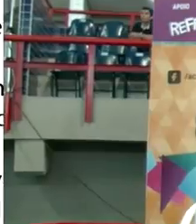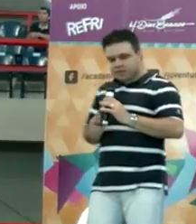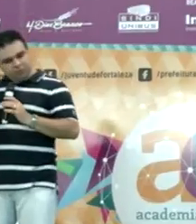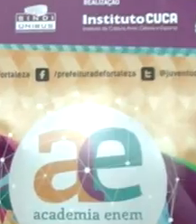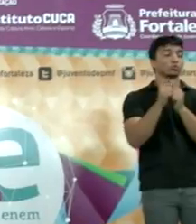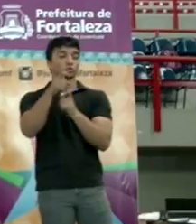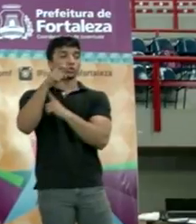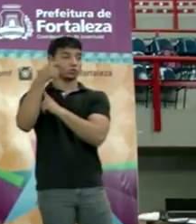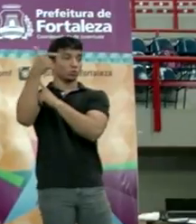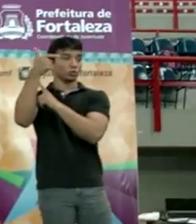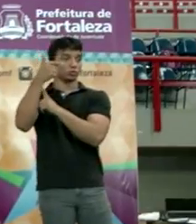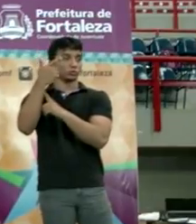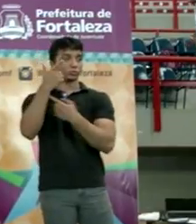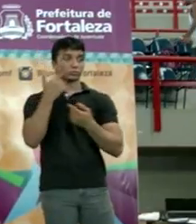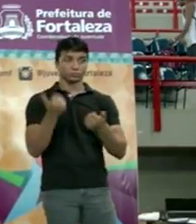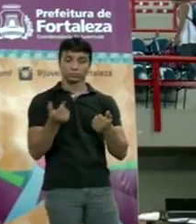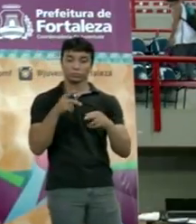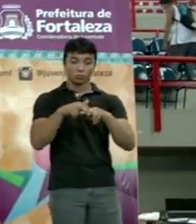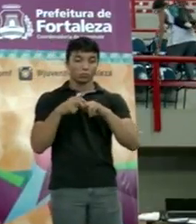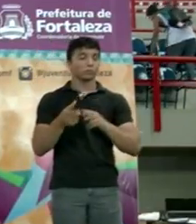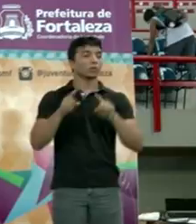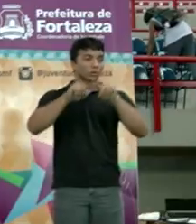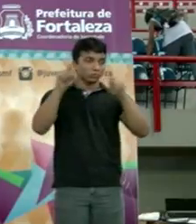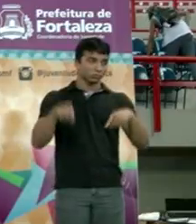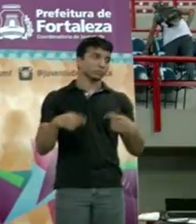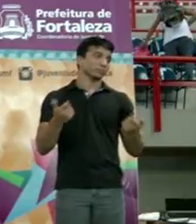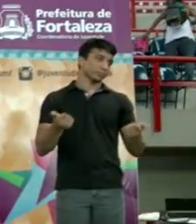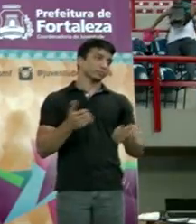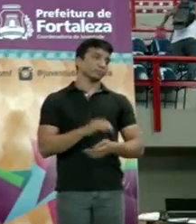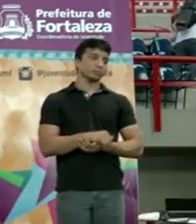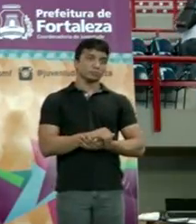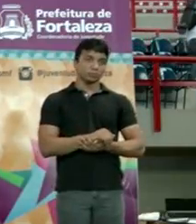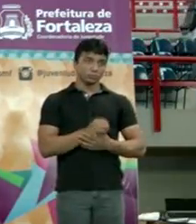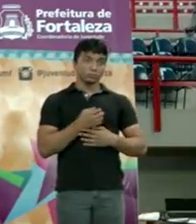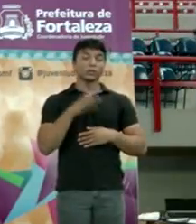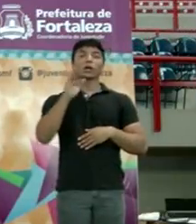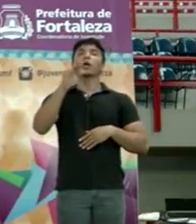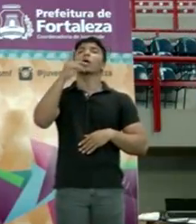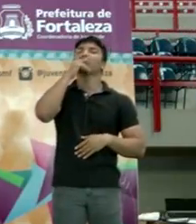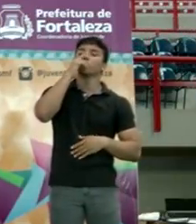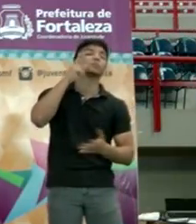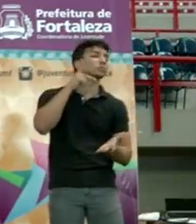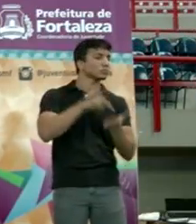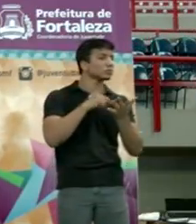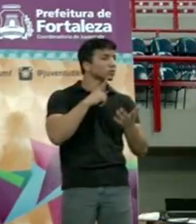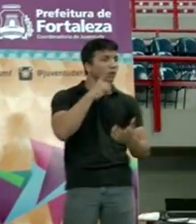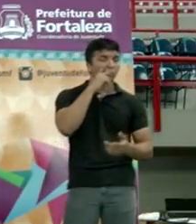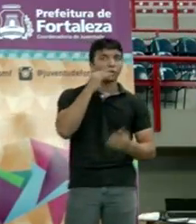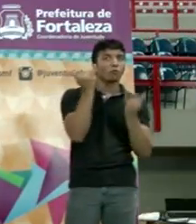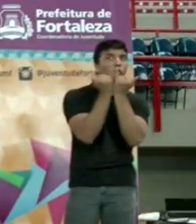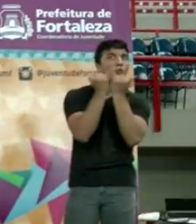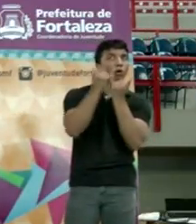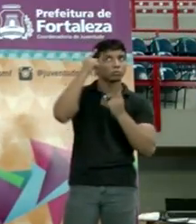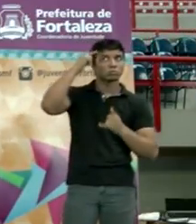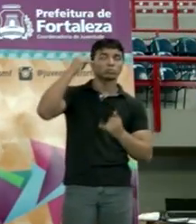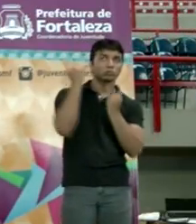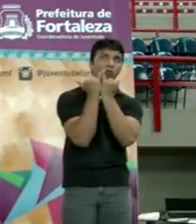x2. Por isso que a concavidade é para onde? Para baixo. Ei, e realmente, pensa numa